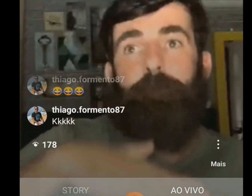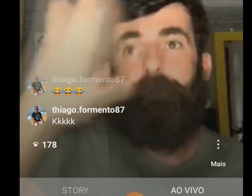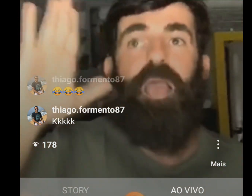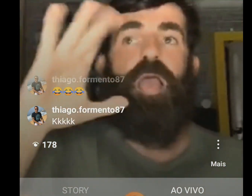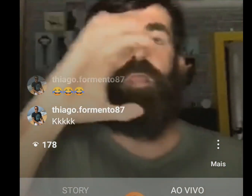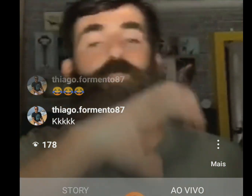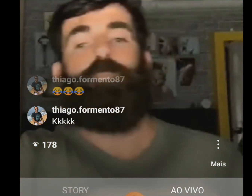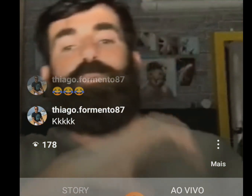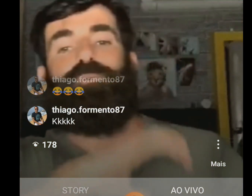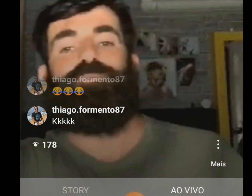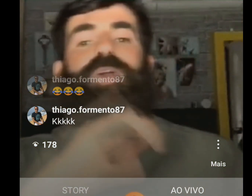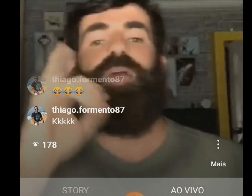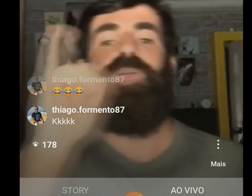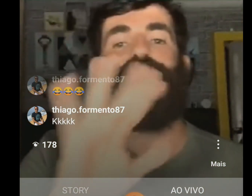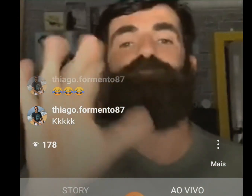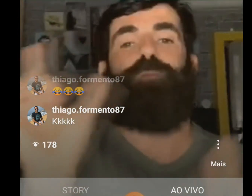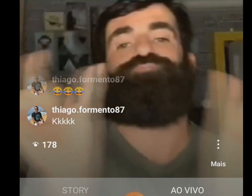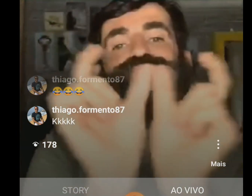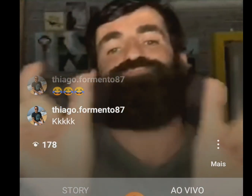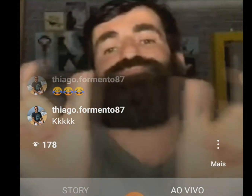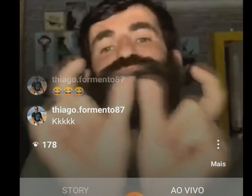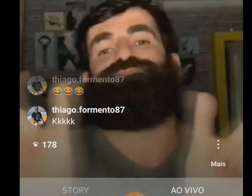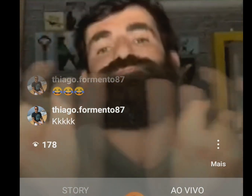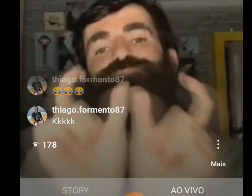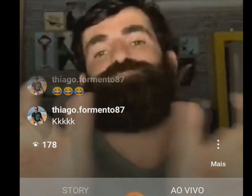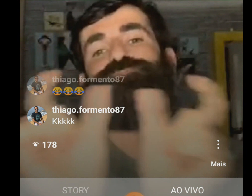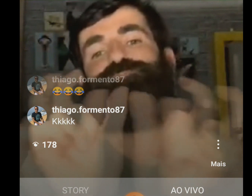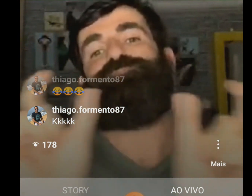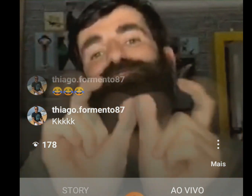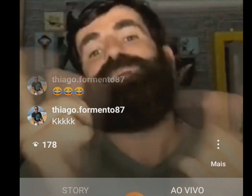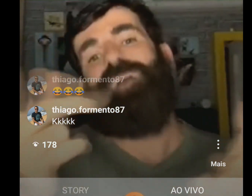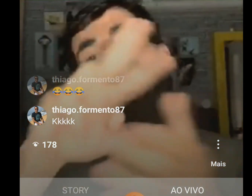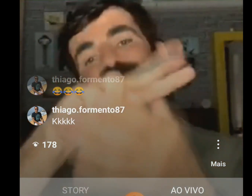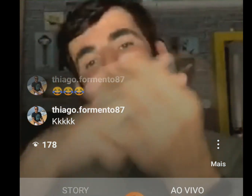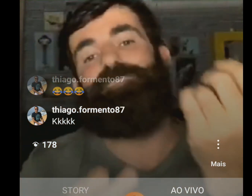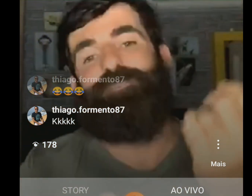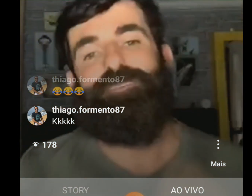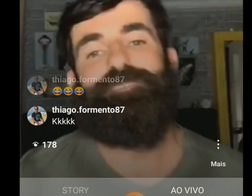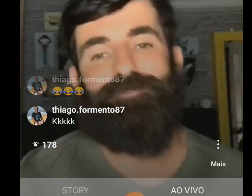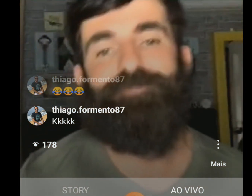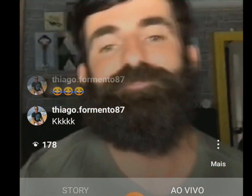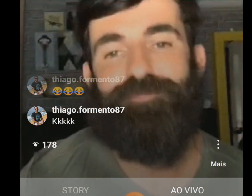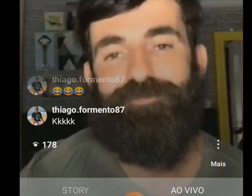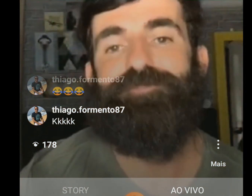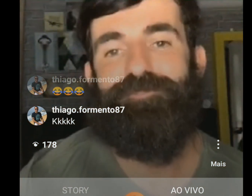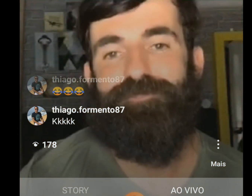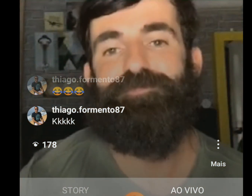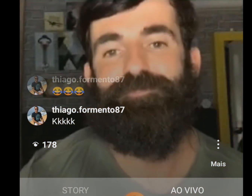Eu trabalho mais o português junto com a imagem para fazer essa conexão, né, de modo bilíngue.